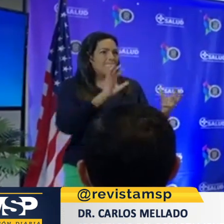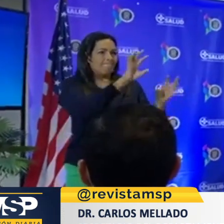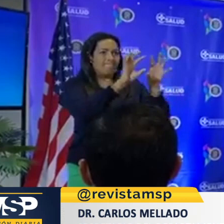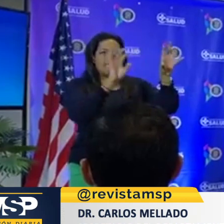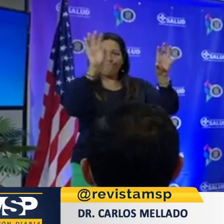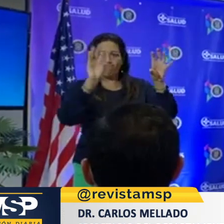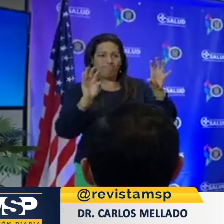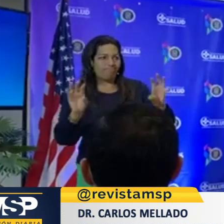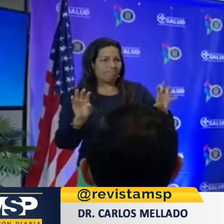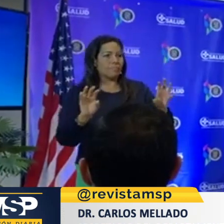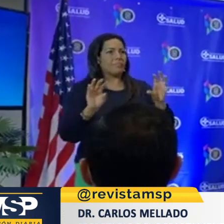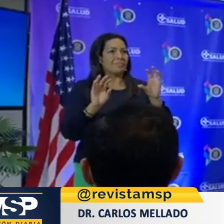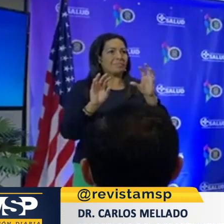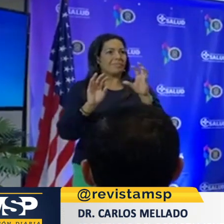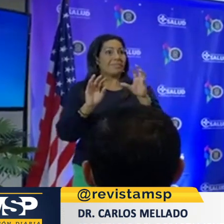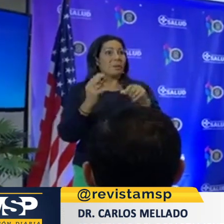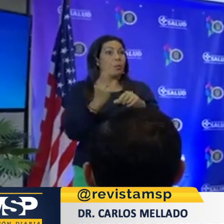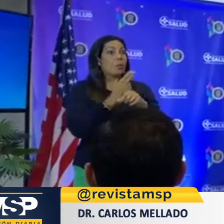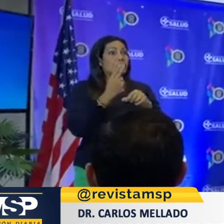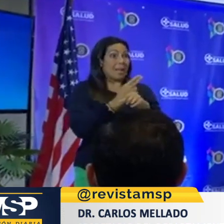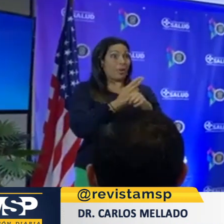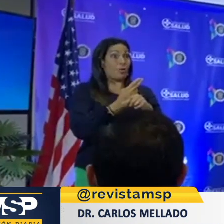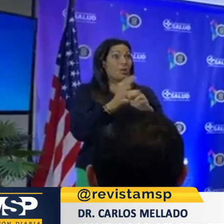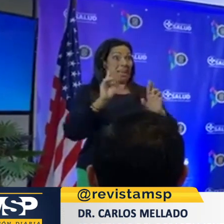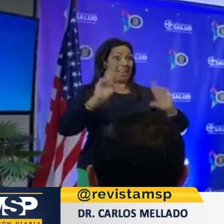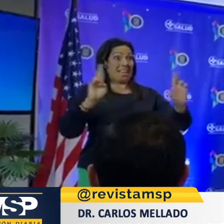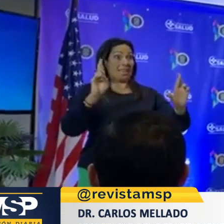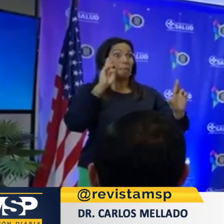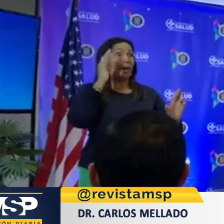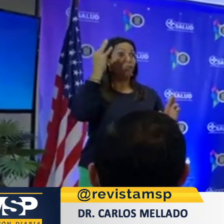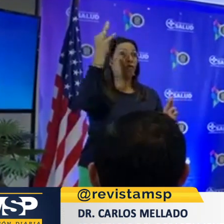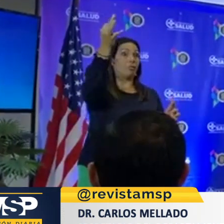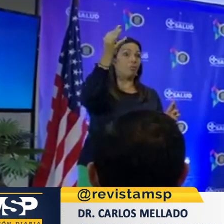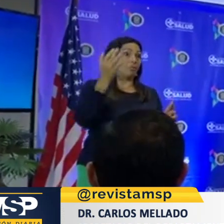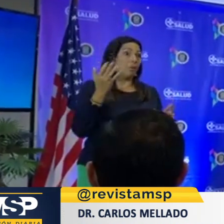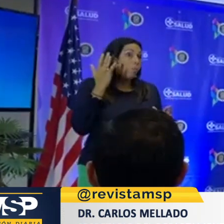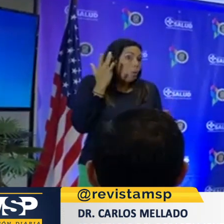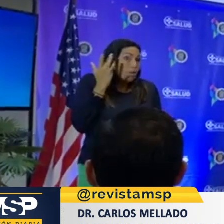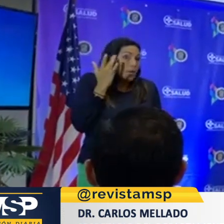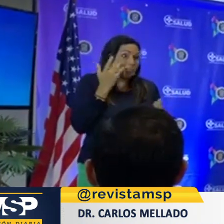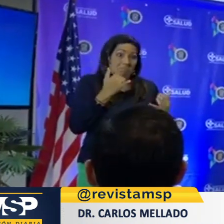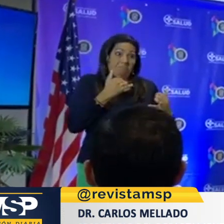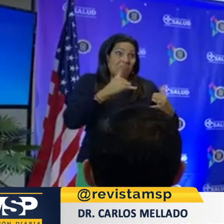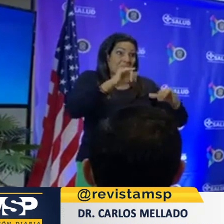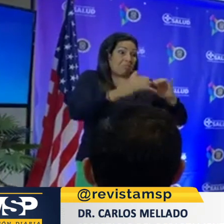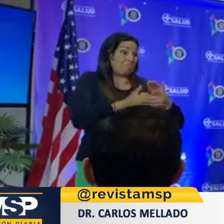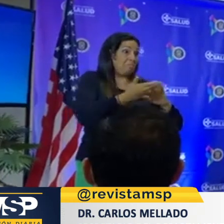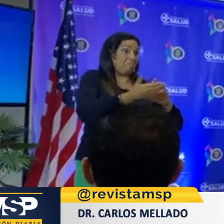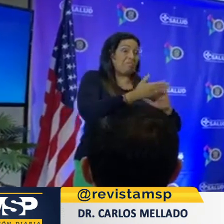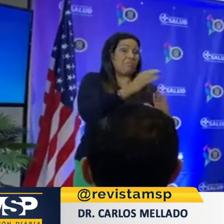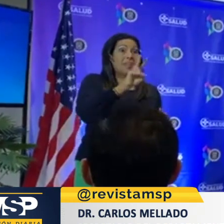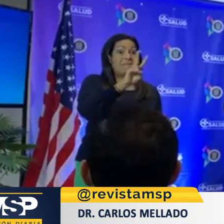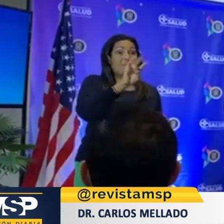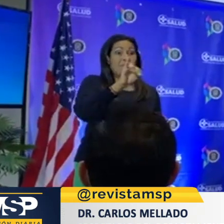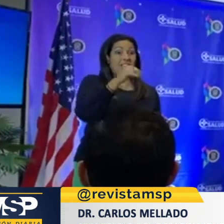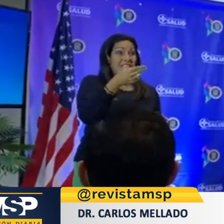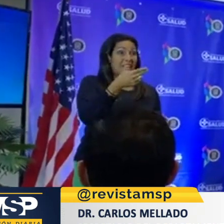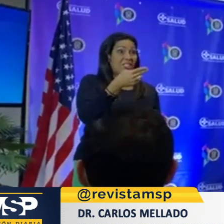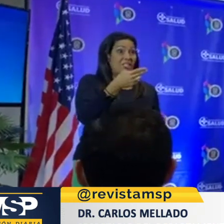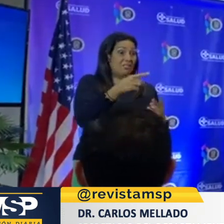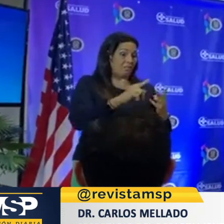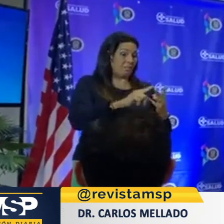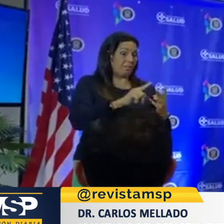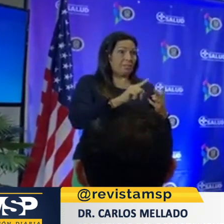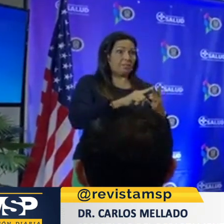nosotros en un futuro para otras respuestas como son VIH, SIDA, tuberculosis, influenza,